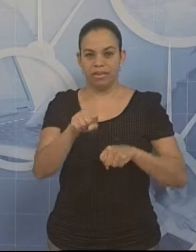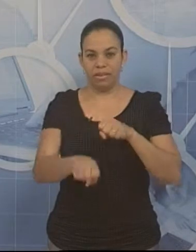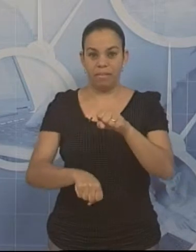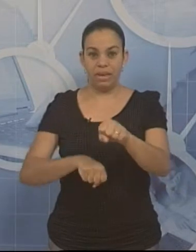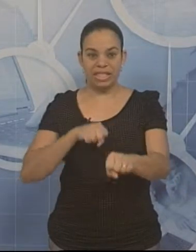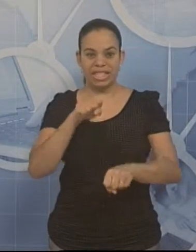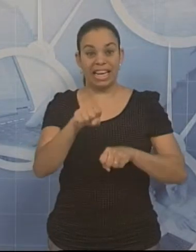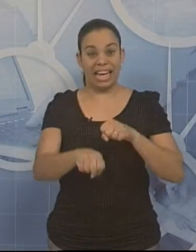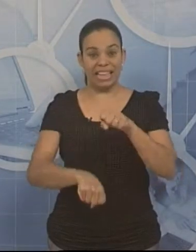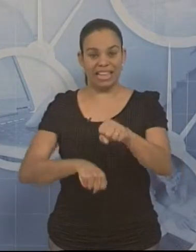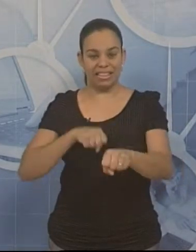bicicleta